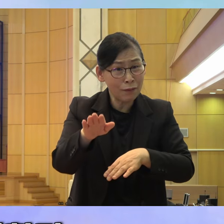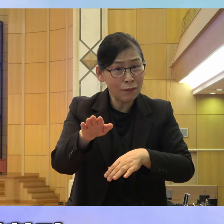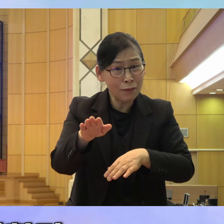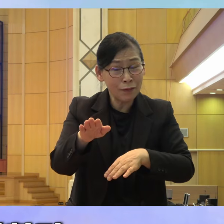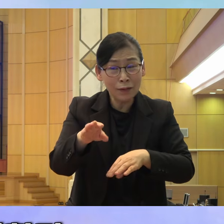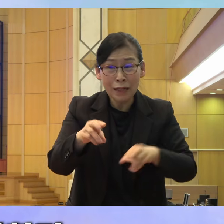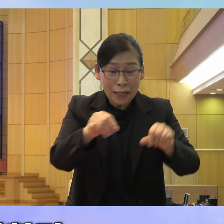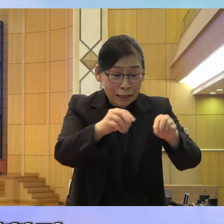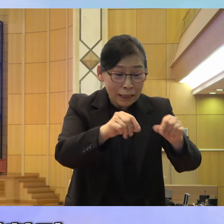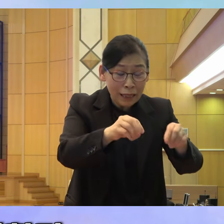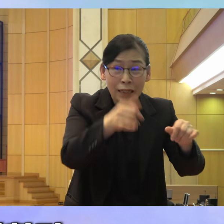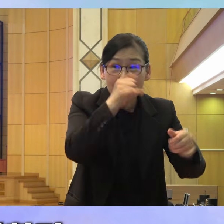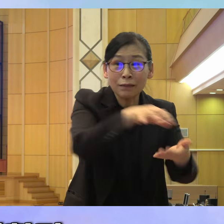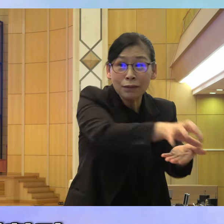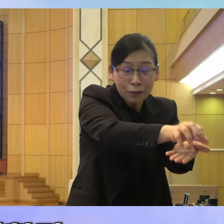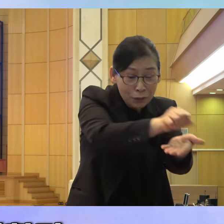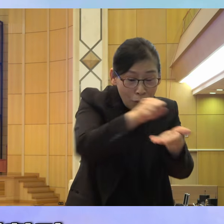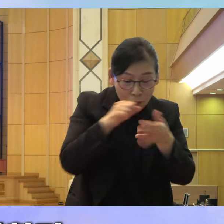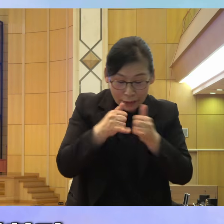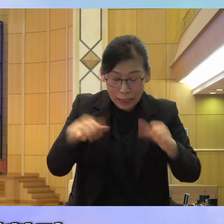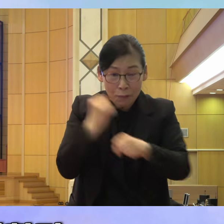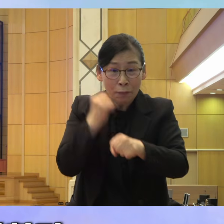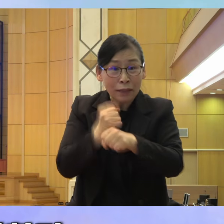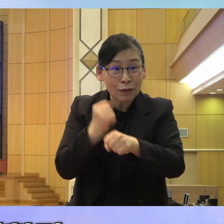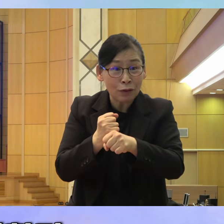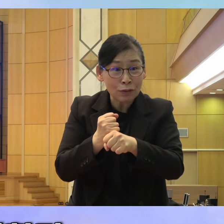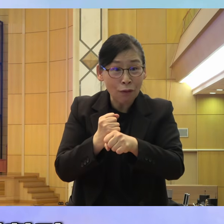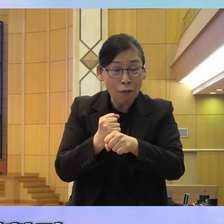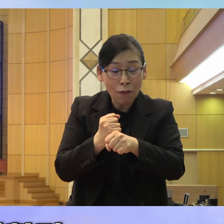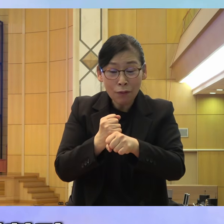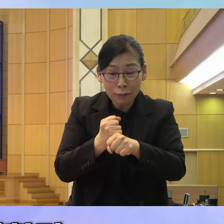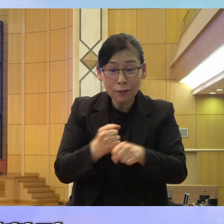있는 흙으로 사람을 만들었는데